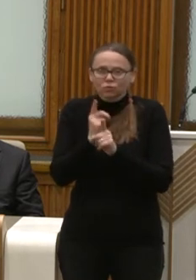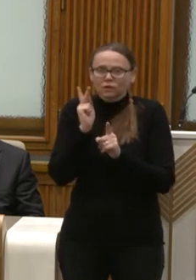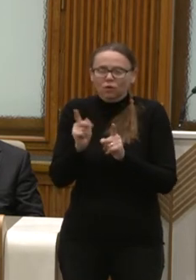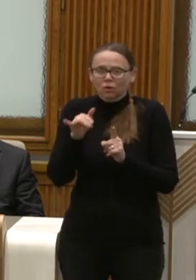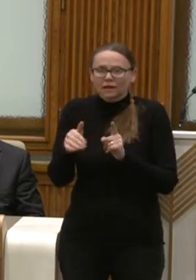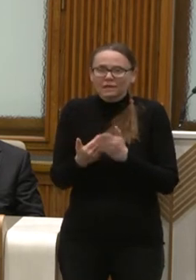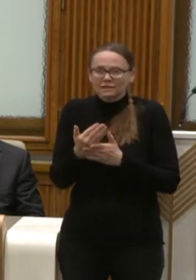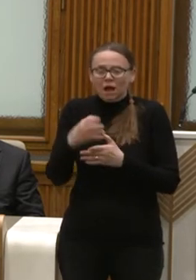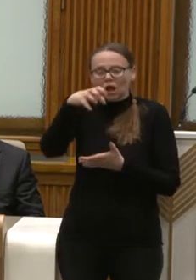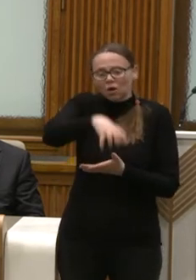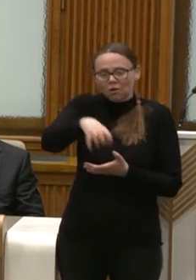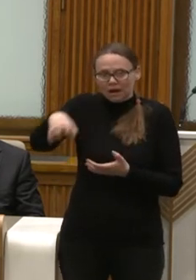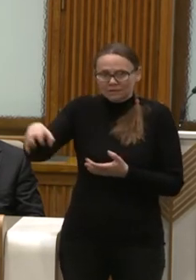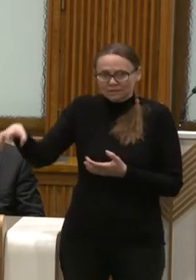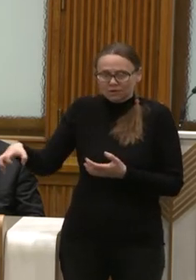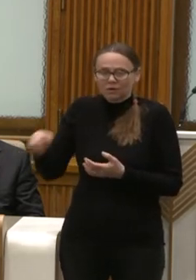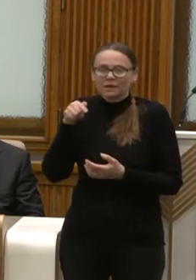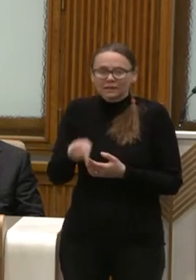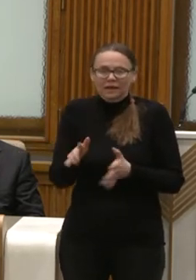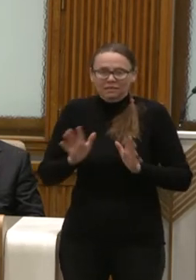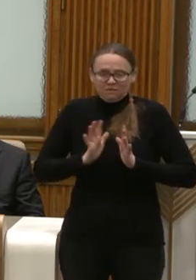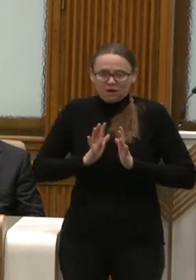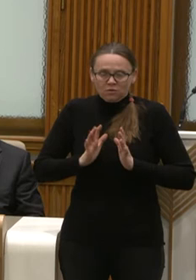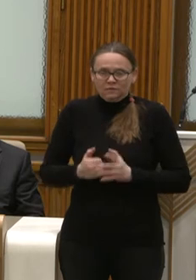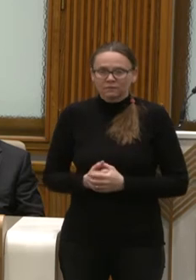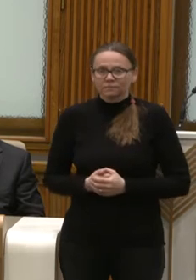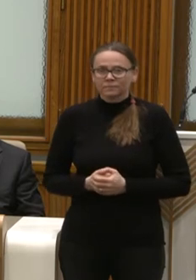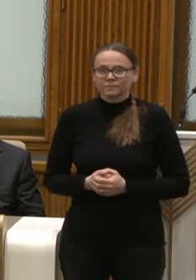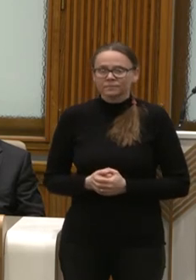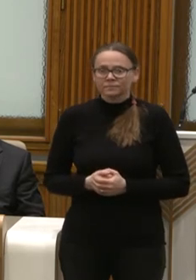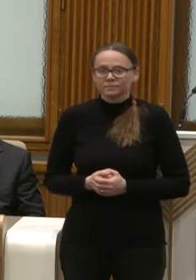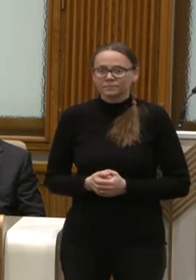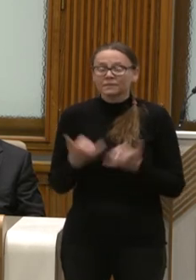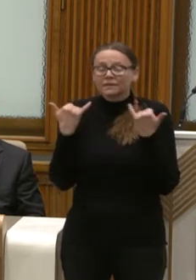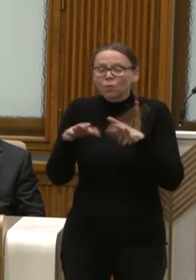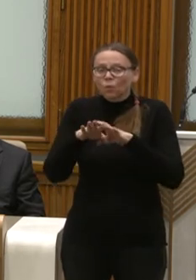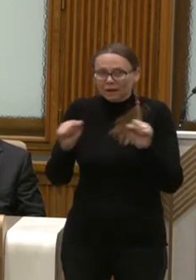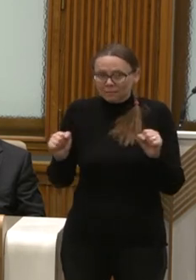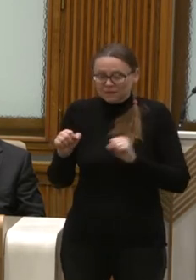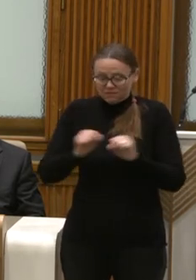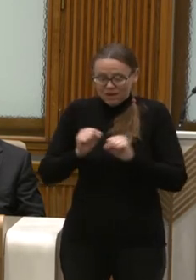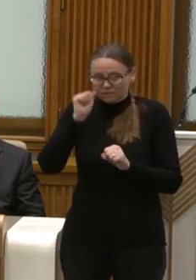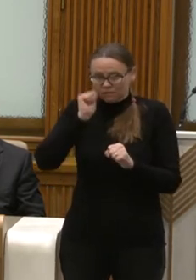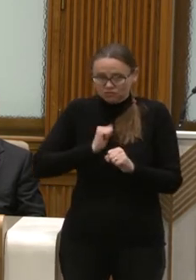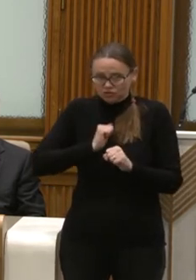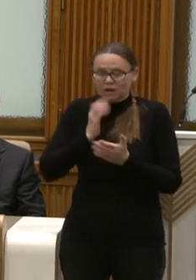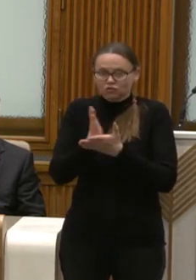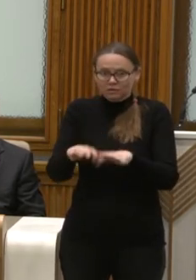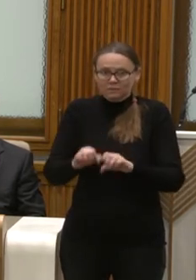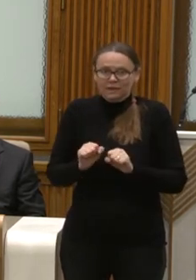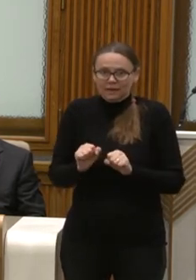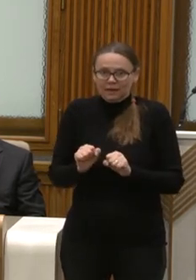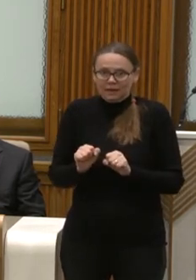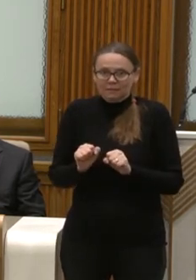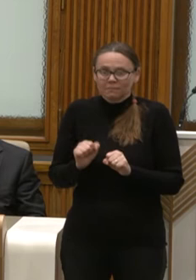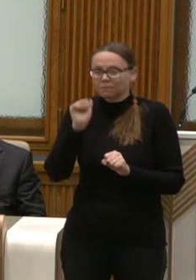za lokacijo te nevarnosti. Zdaj, ukrepi, ki jih je vlada včeraj že sprejela, no